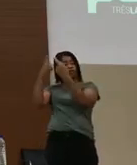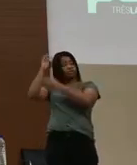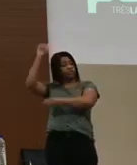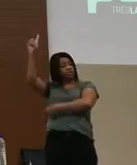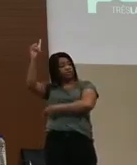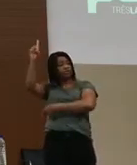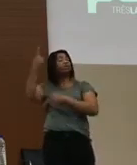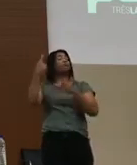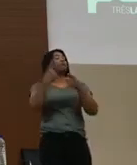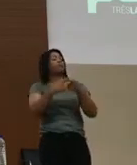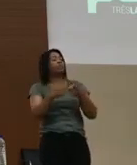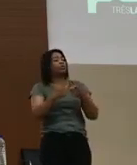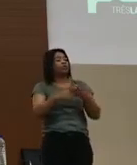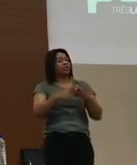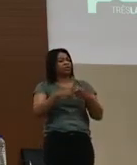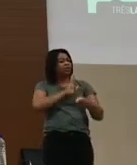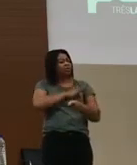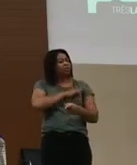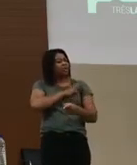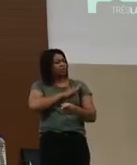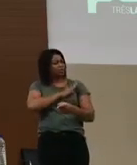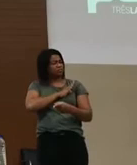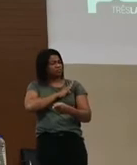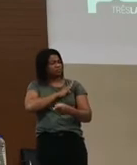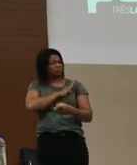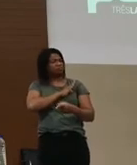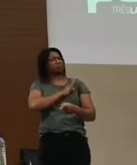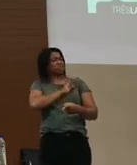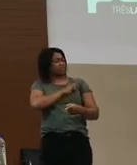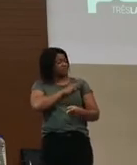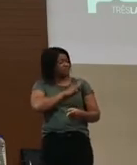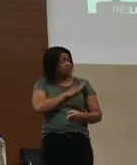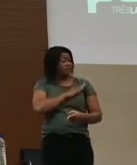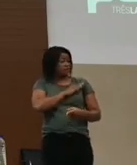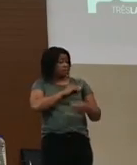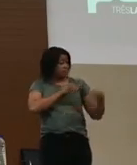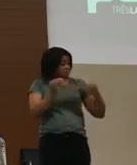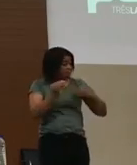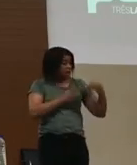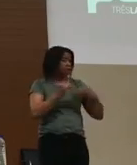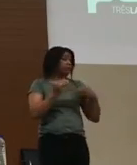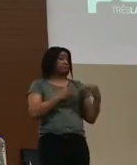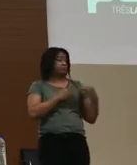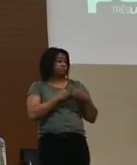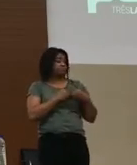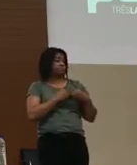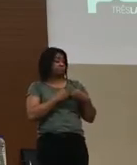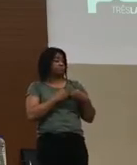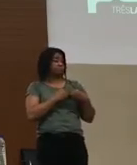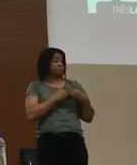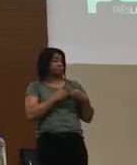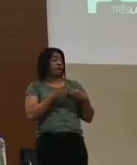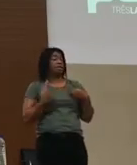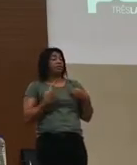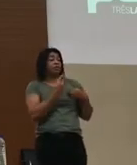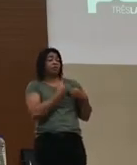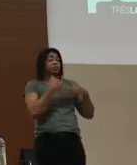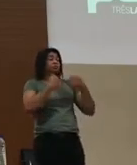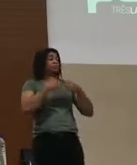Sabe por quê, irmãos? O nosso coração corrompido. A gente precisa entender que a